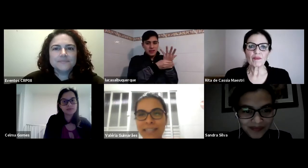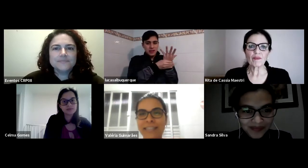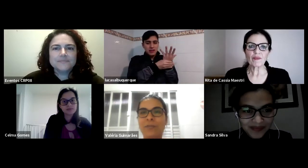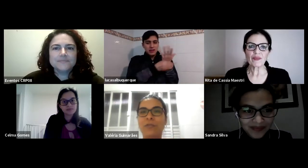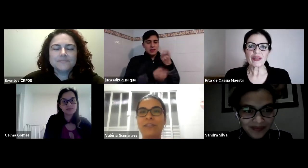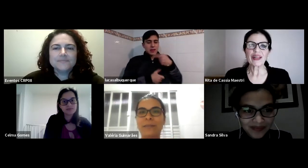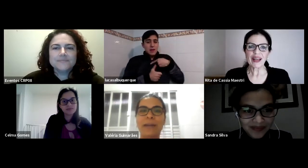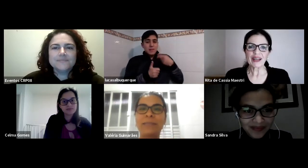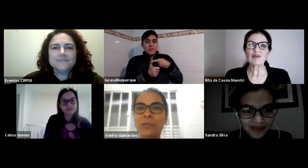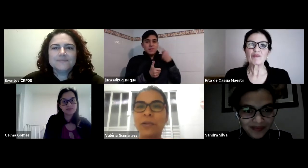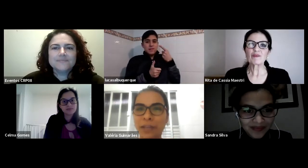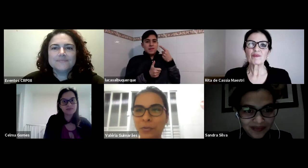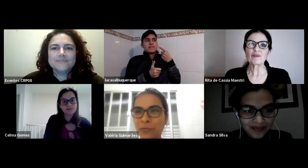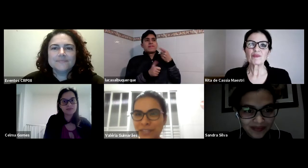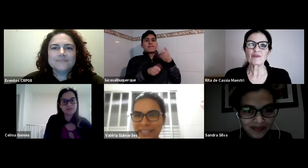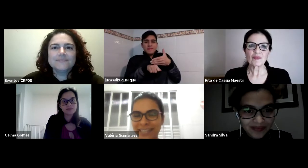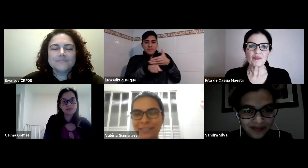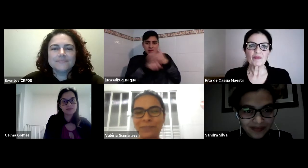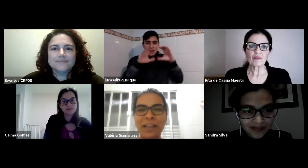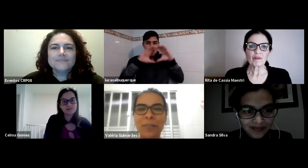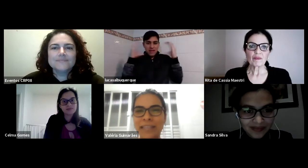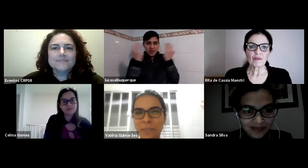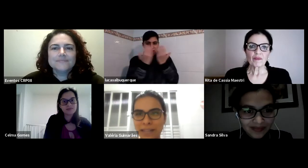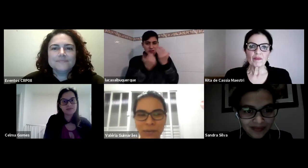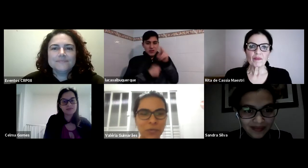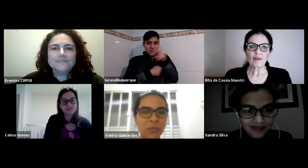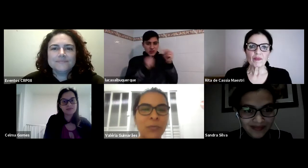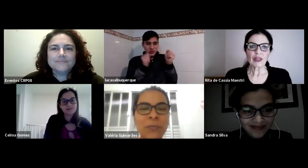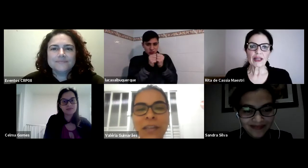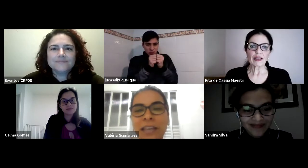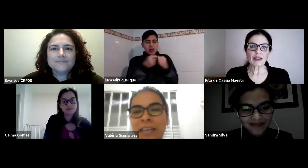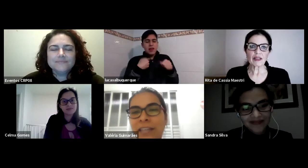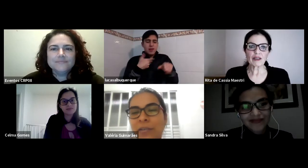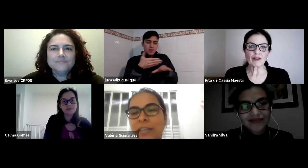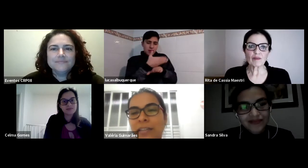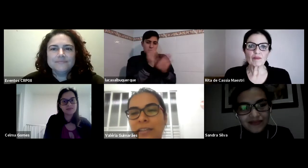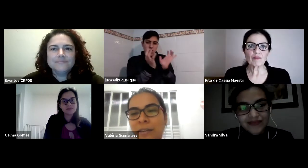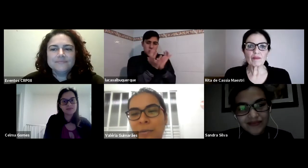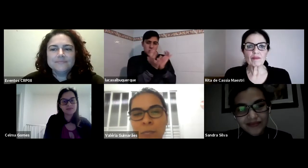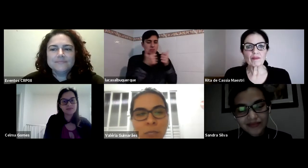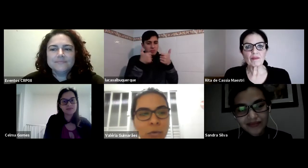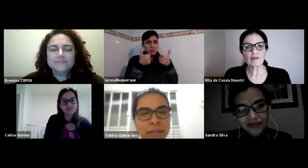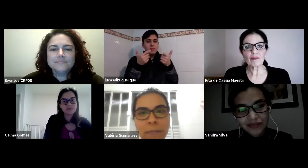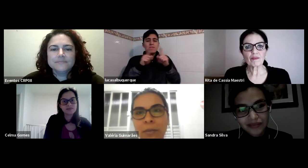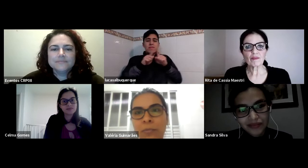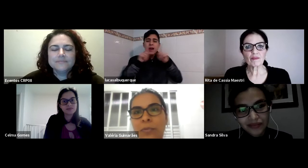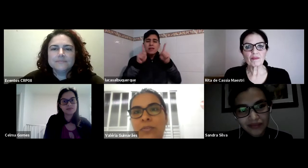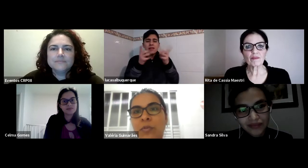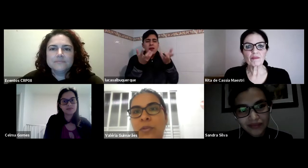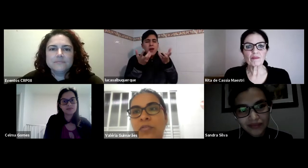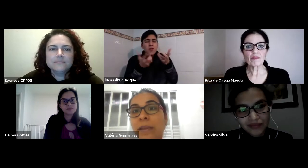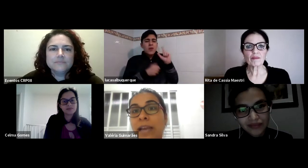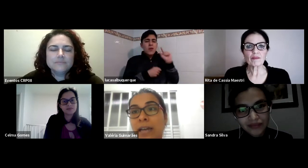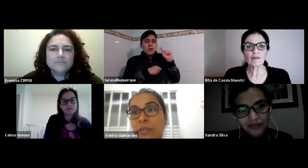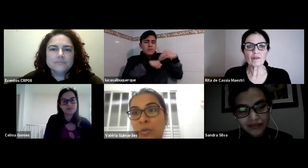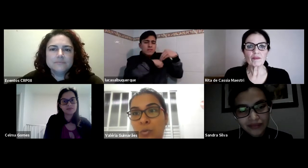Primeira vez assim que eu estou participando de um evento com vocês, apesar de participar do grupo, e eu queria ter um conhecimento